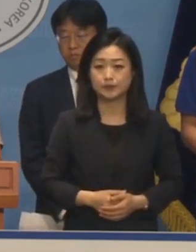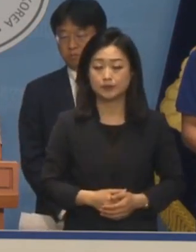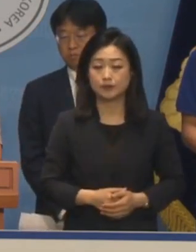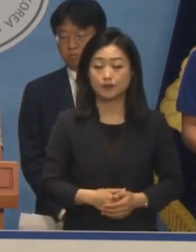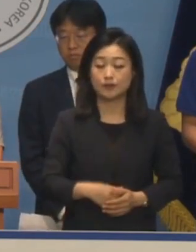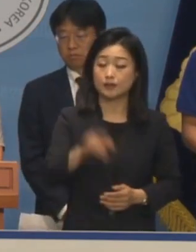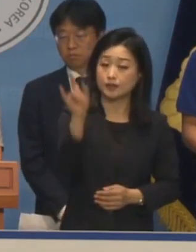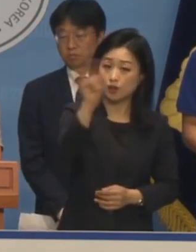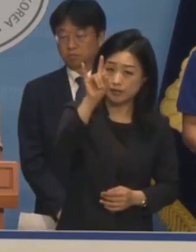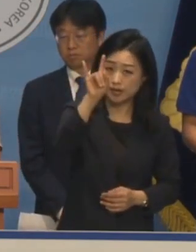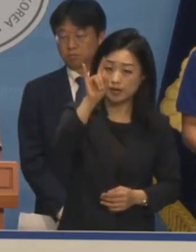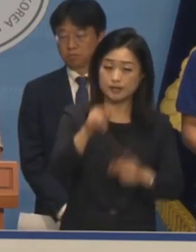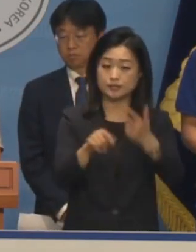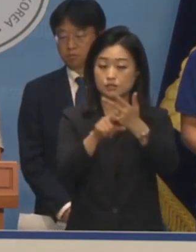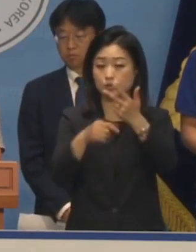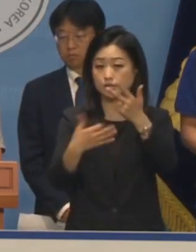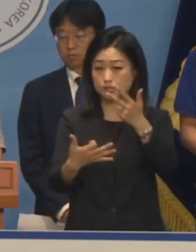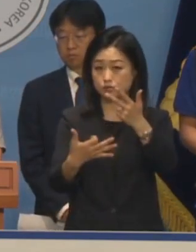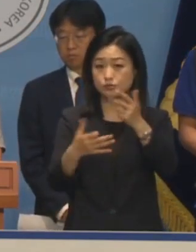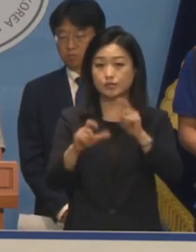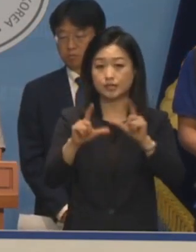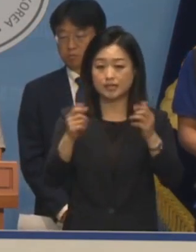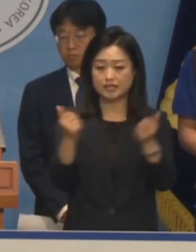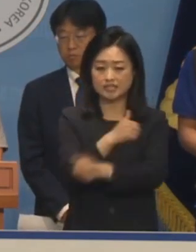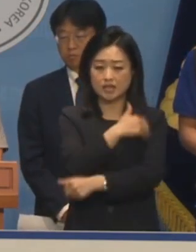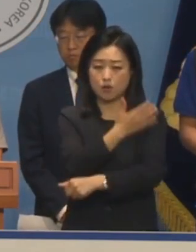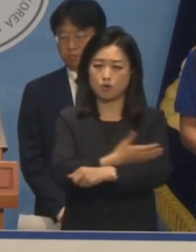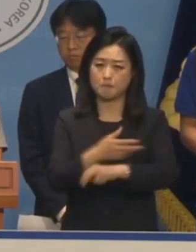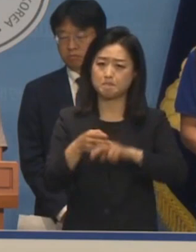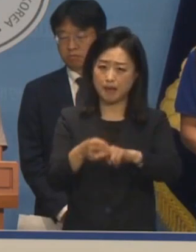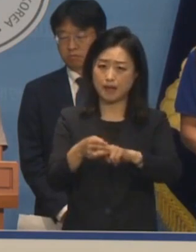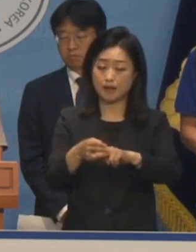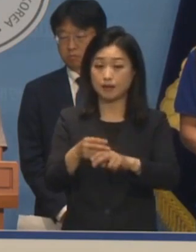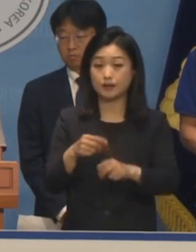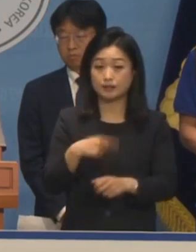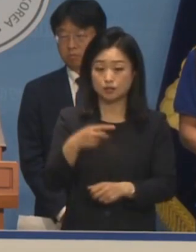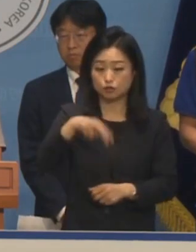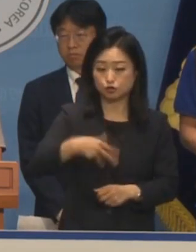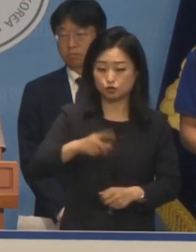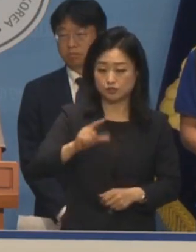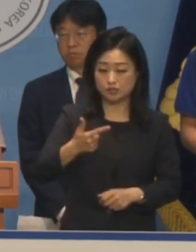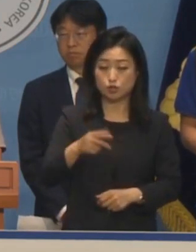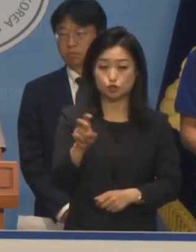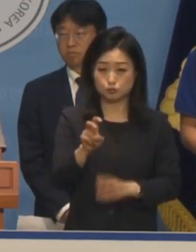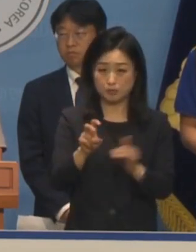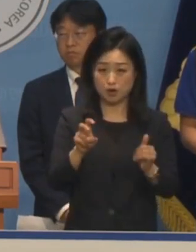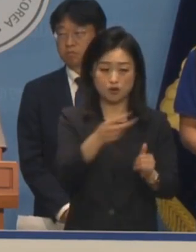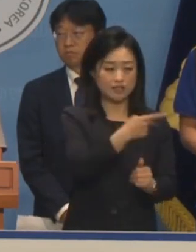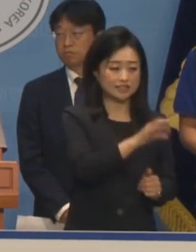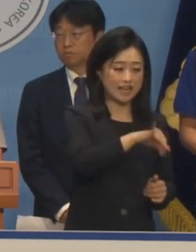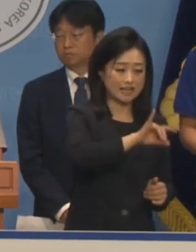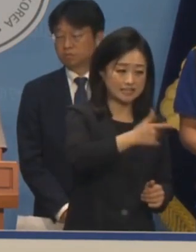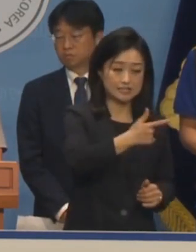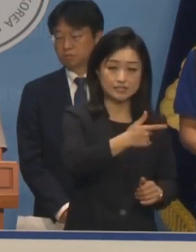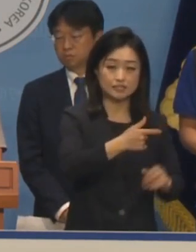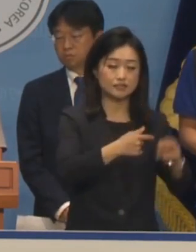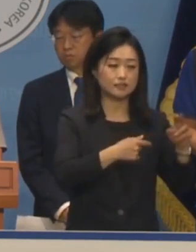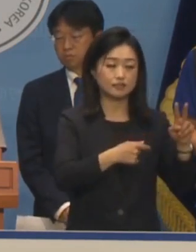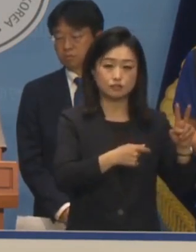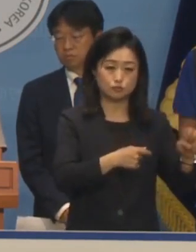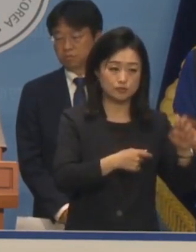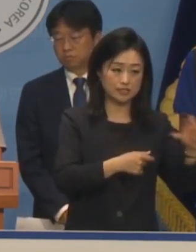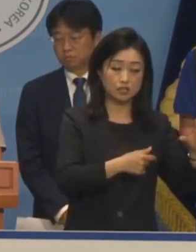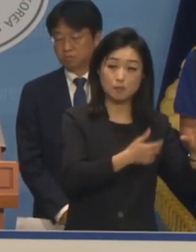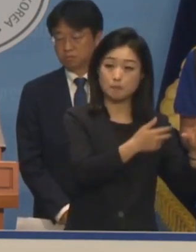현대제철은 7월 19일 인사권을 남용하여 나머지 순천 20명 당진 냉연 25명